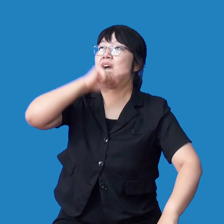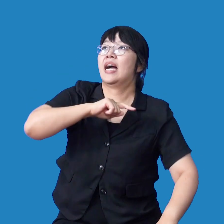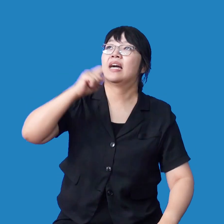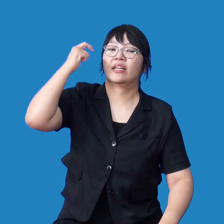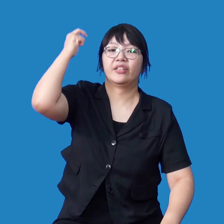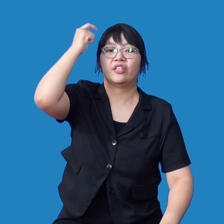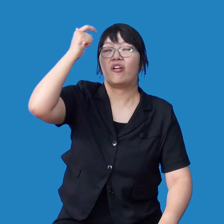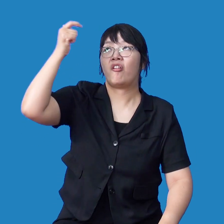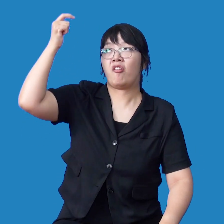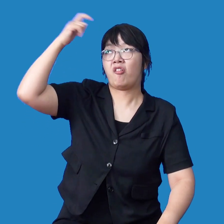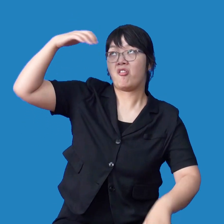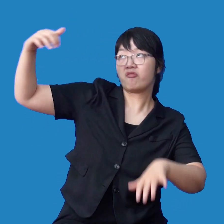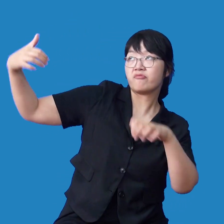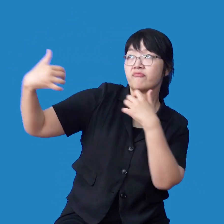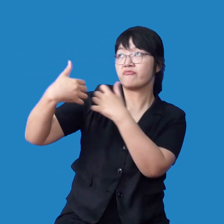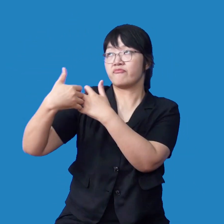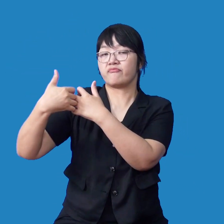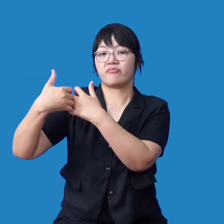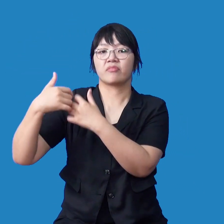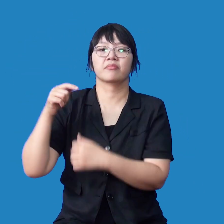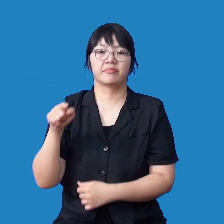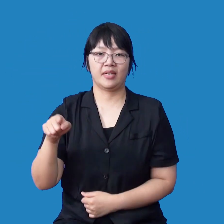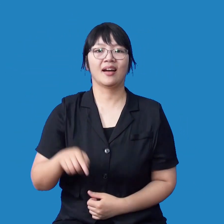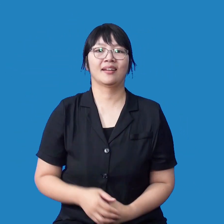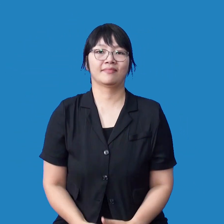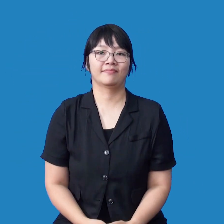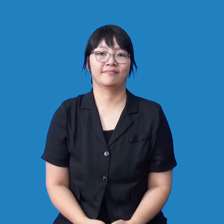악의 영들을 상대함이라. 아멘.